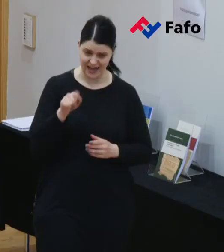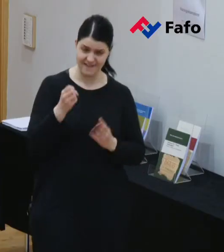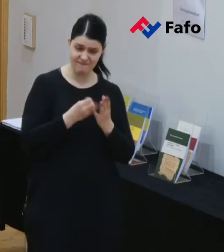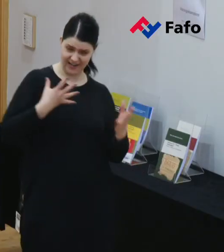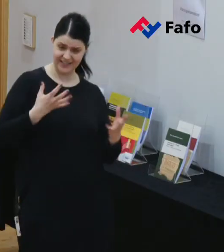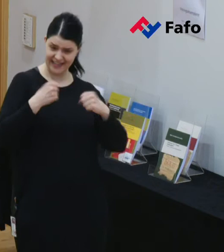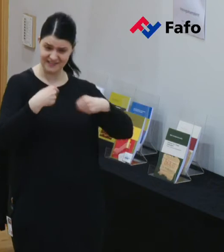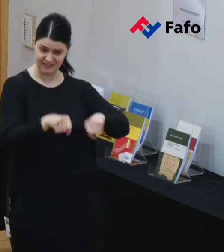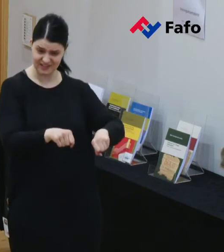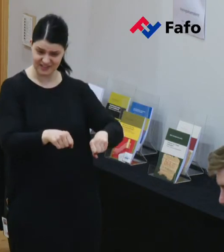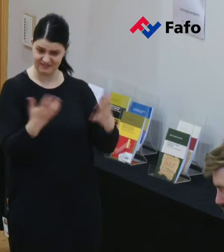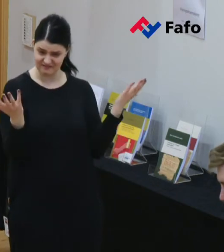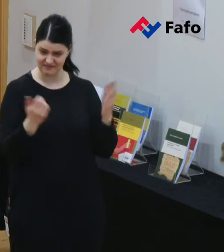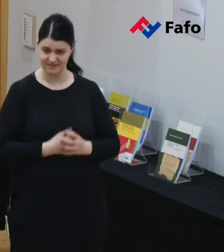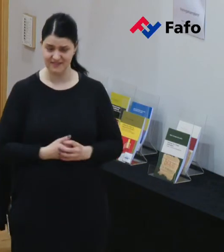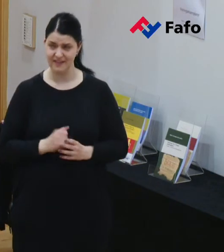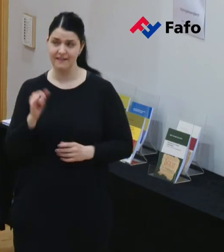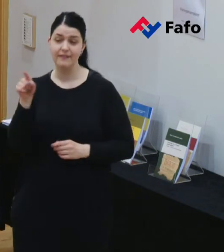takk. Det var neste tema.